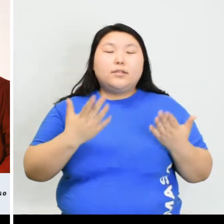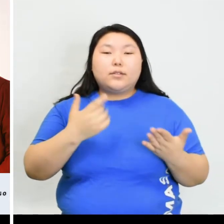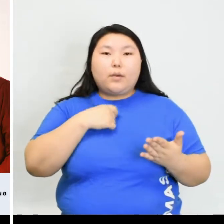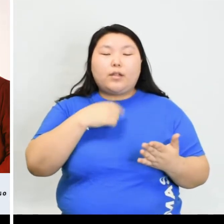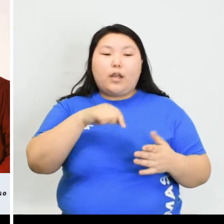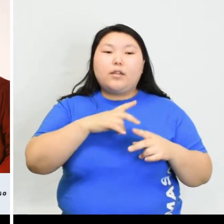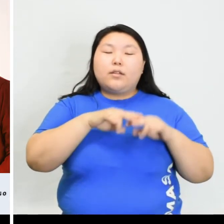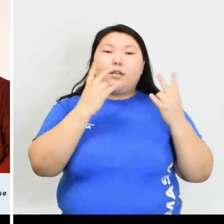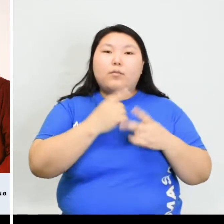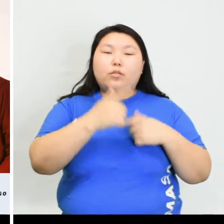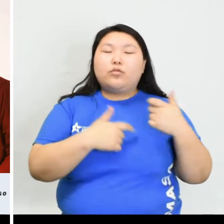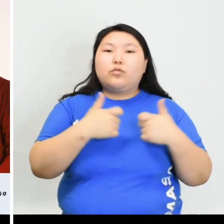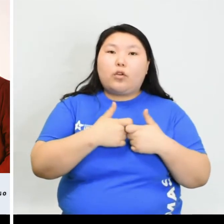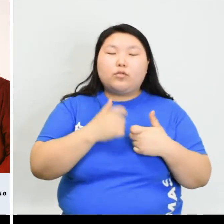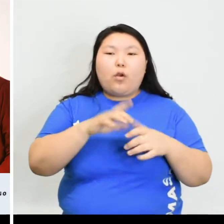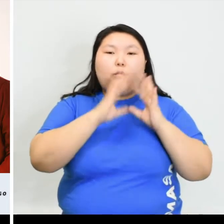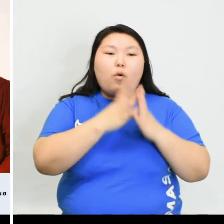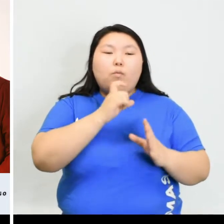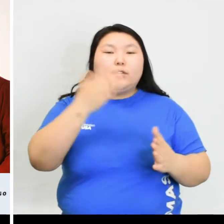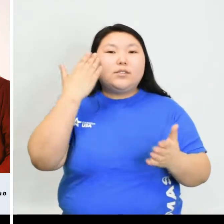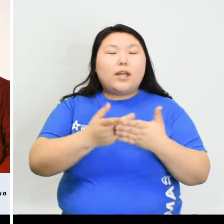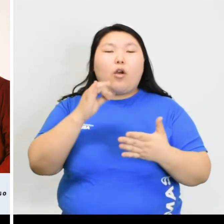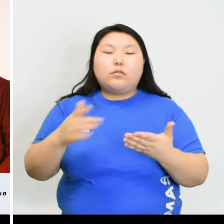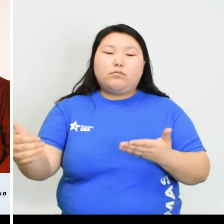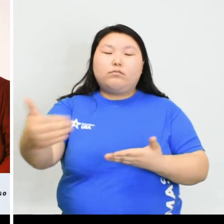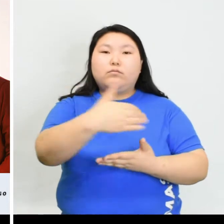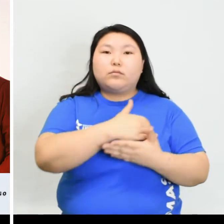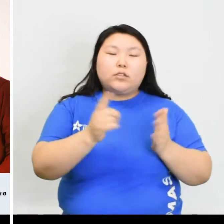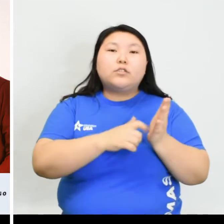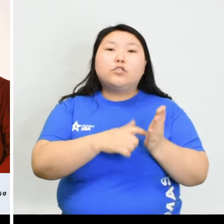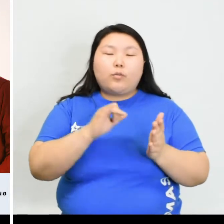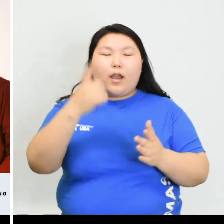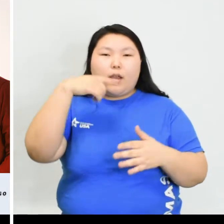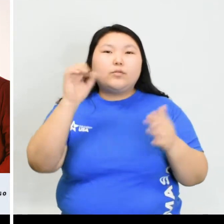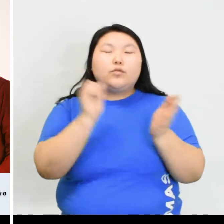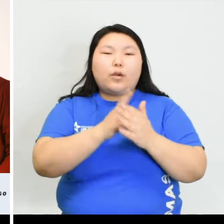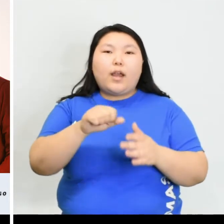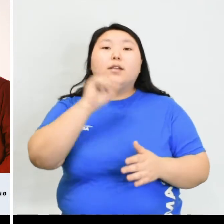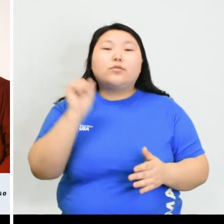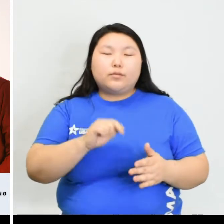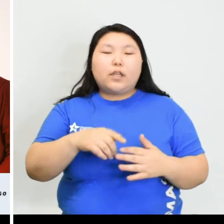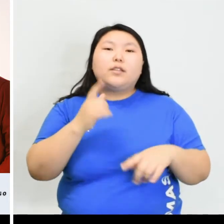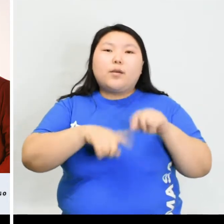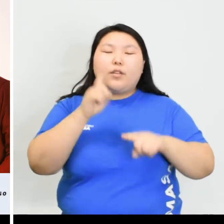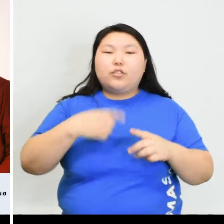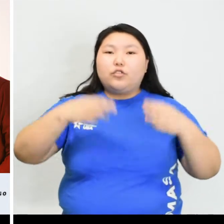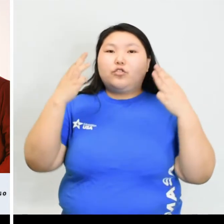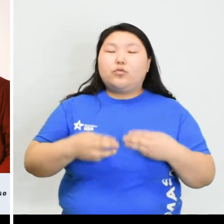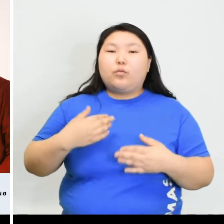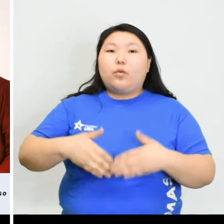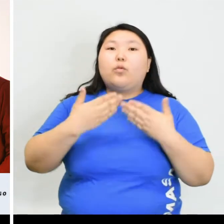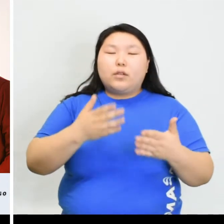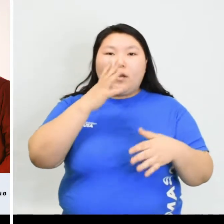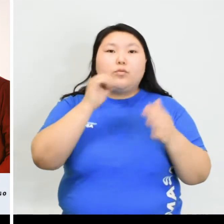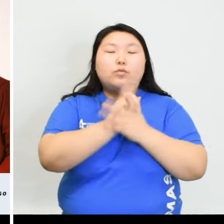уушд манай нийгэмд их тохирсон бүх хүмүүсийн санал онлогийг суугдуулах хэрэгтэй гэдэг нь бол амгийн чухал асуудал юм байна. Ямар нэгэн шийдвэрт хүрэх